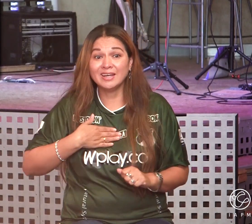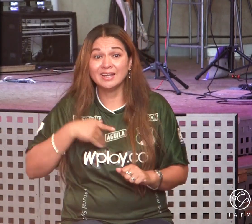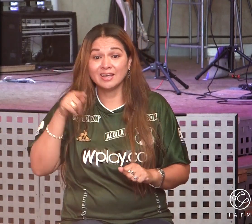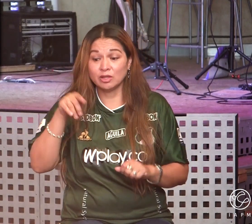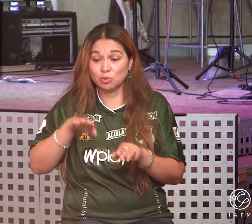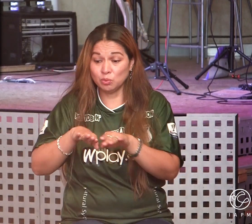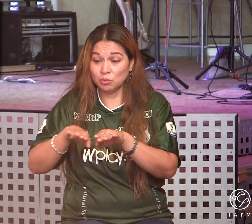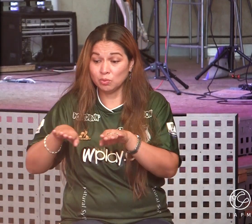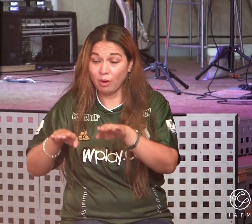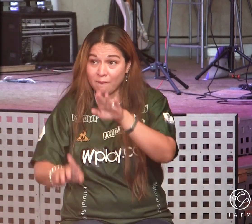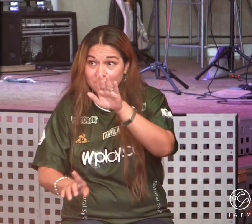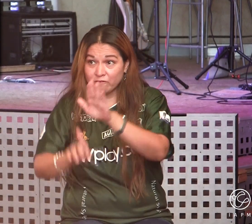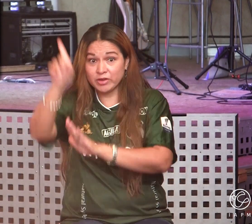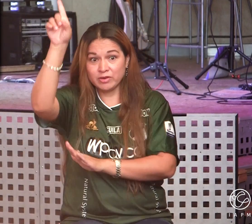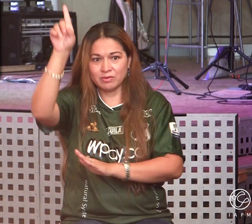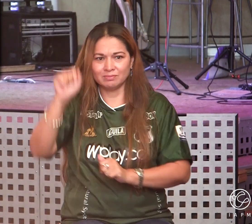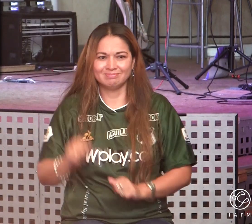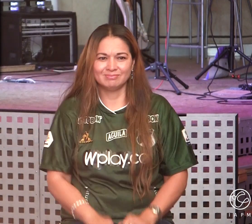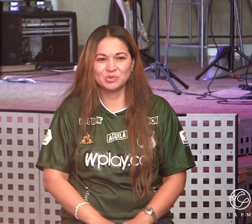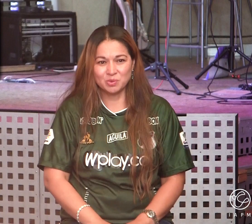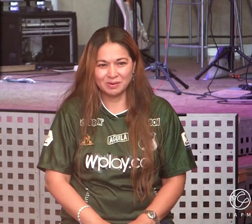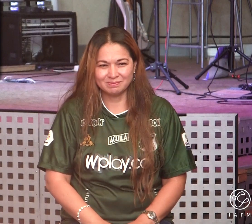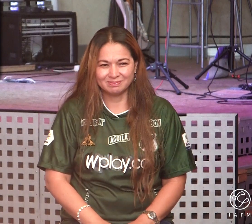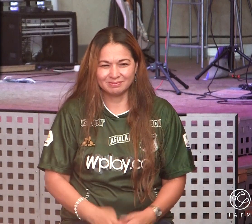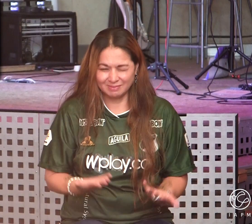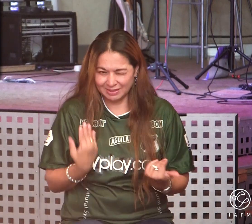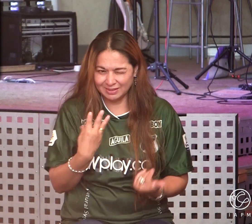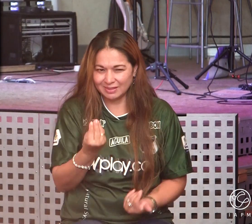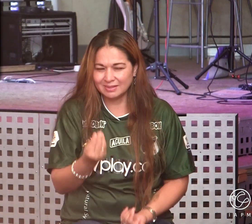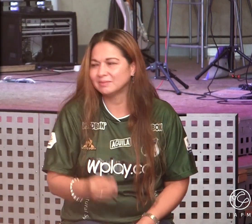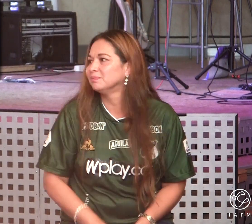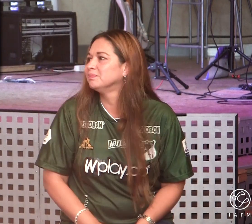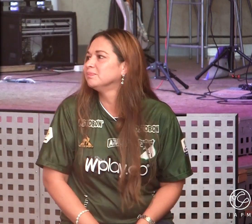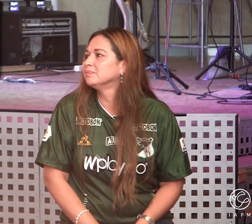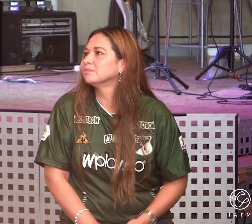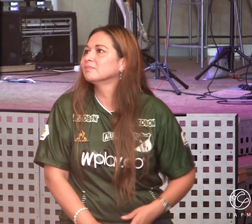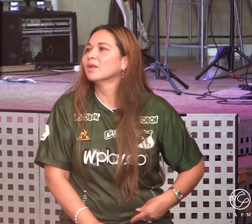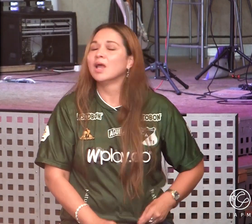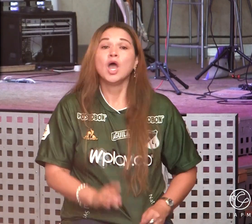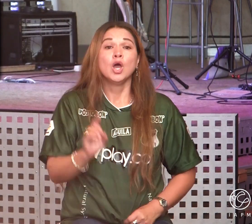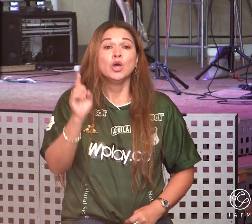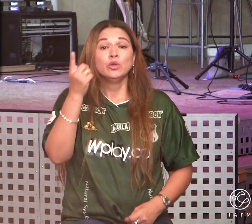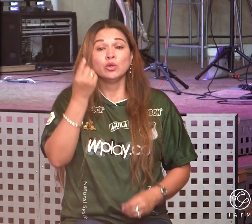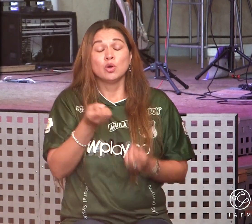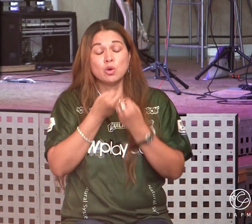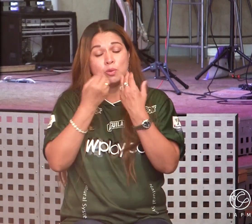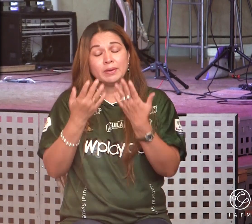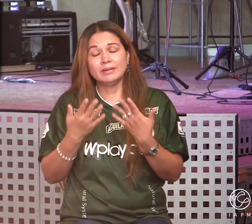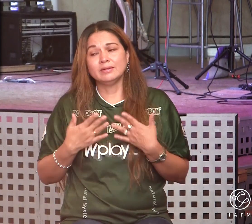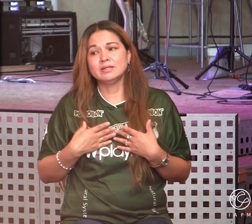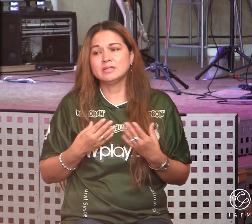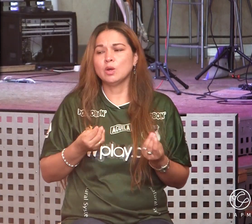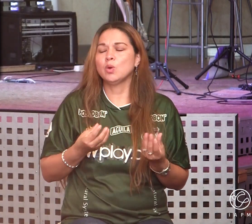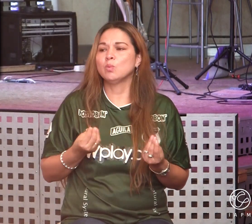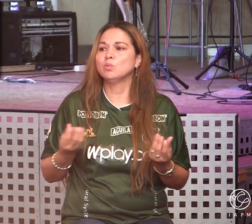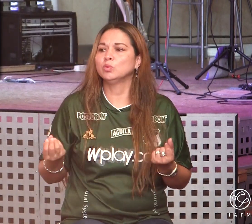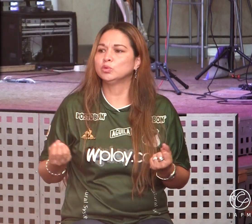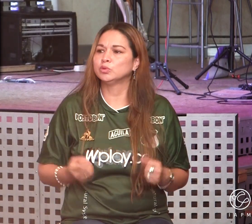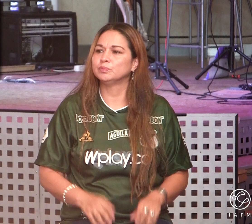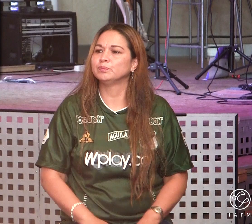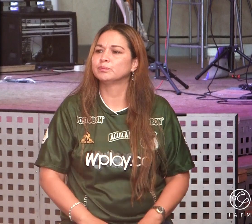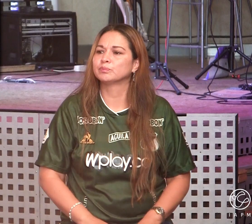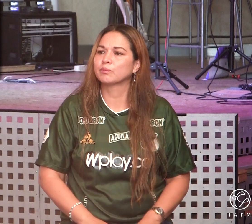estaba yendo para una reunión donde iba a predicarle a un grupo de personas. Dios estaba bendiciéndonos tremendamente en esa ciudad. Y recuerdo que cuando